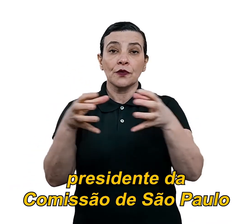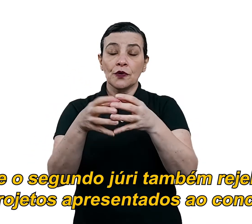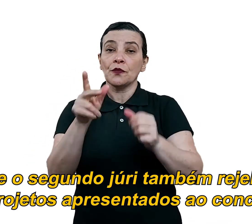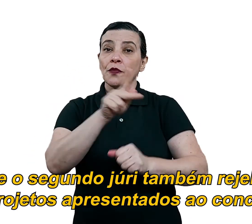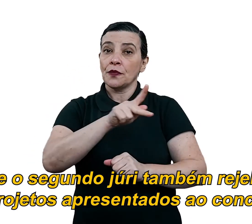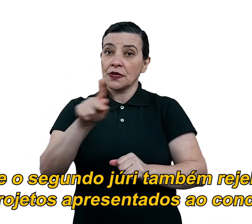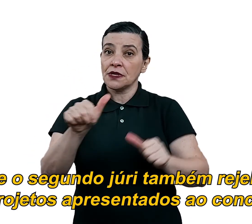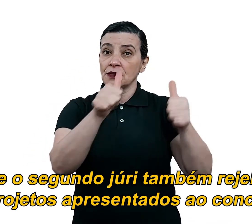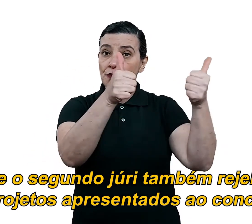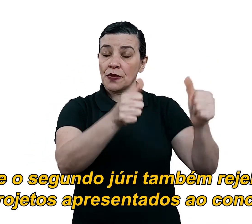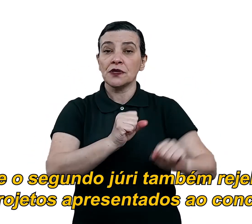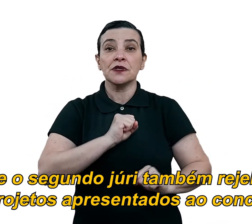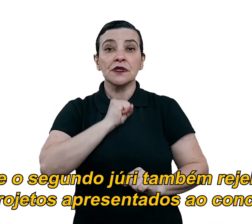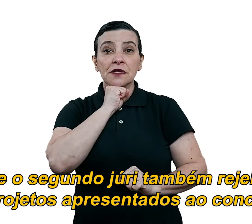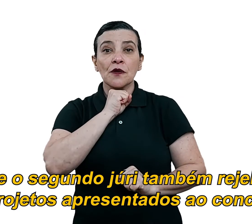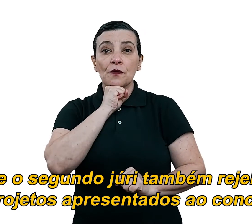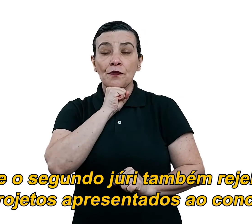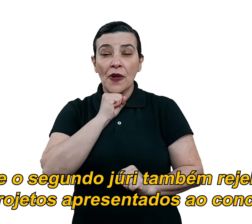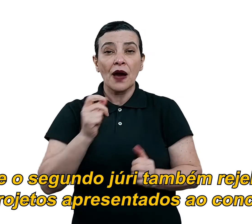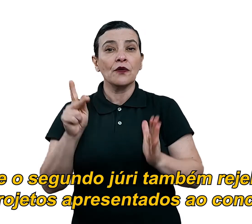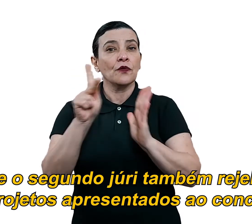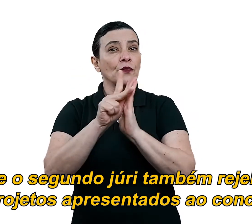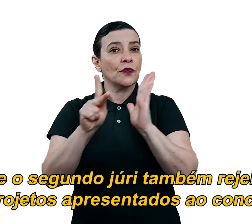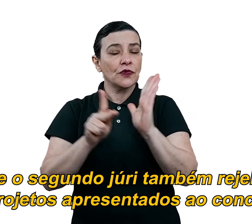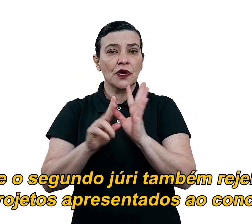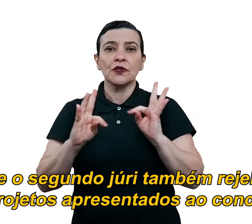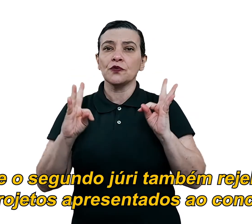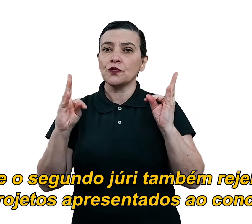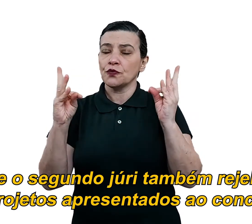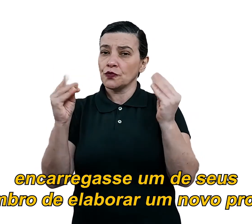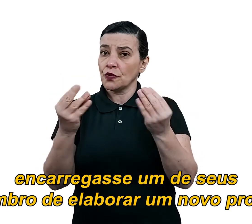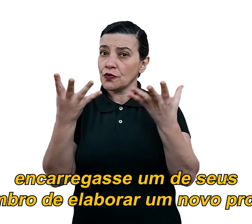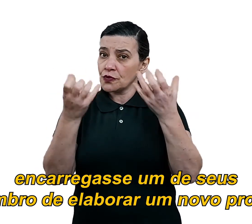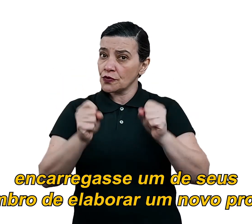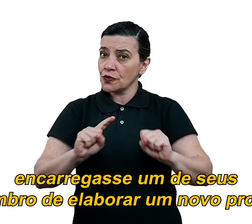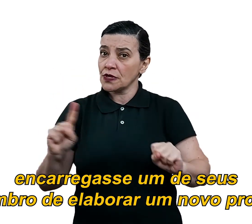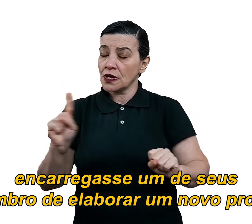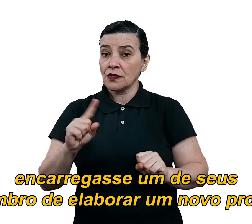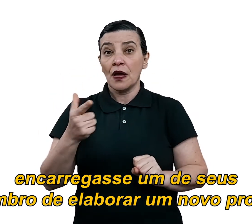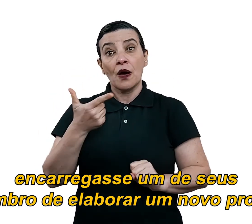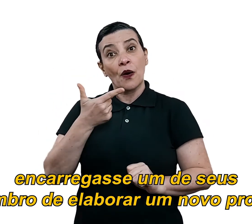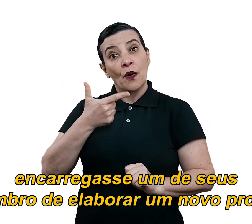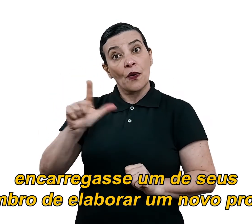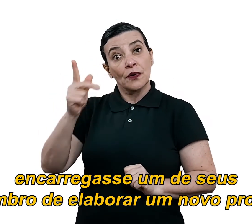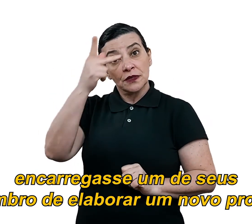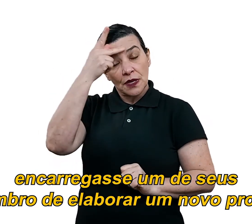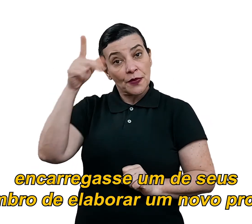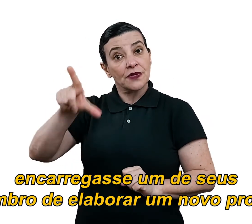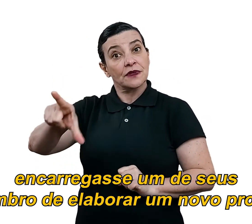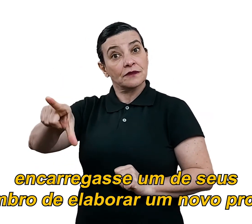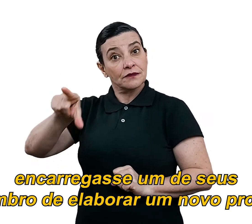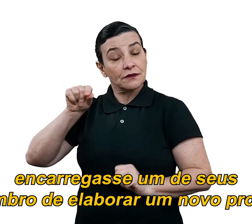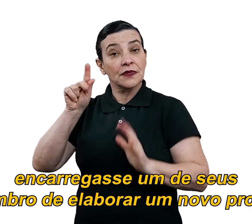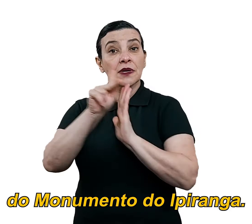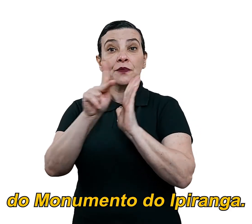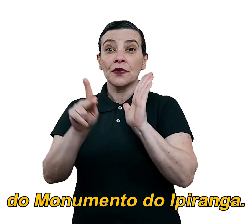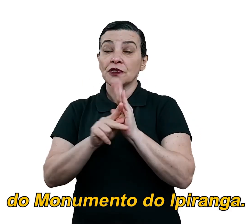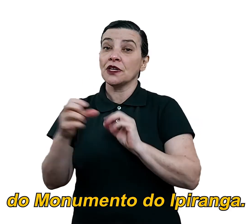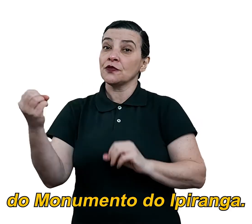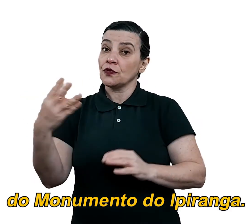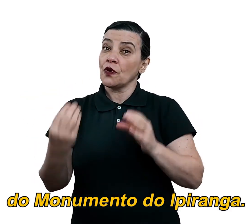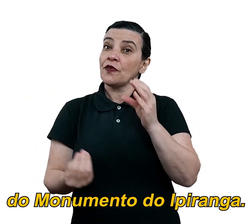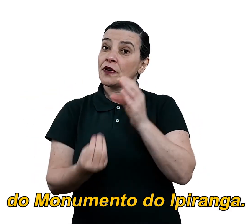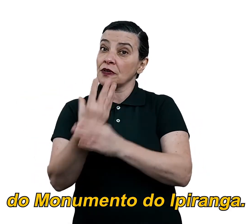São Paulo, de que o segundo júri, também rejeitando os projetos apresentados ao concurso, encarregasse um dos seus membros de elaborar um novo projeto para